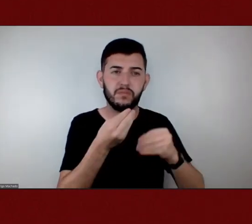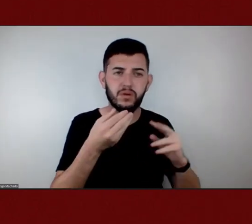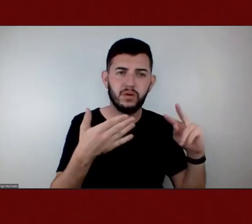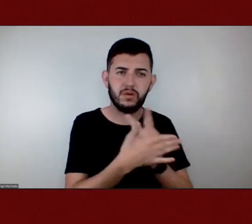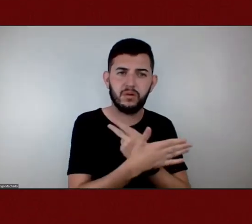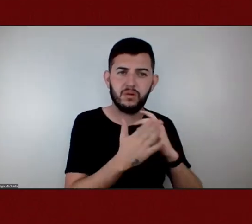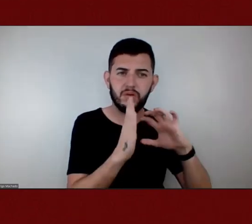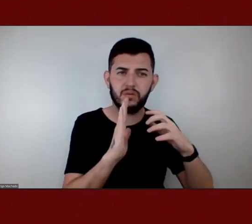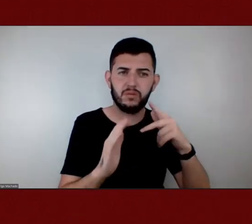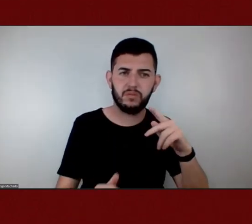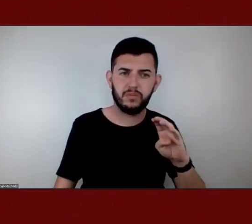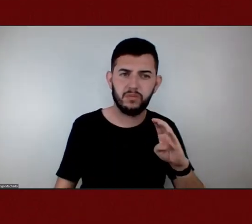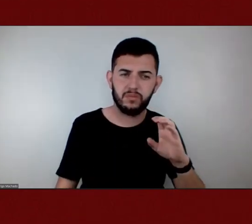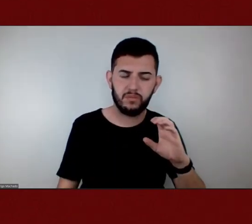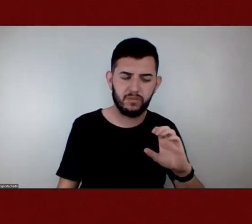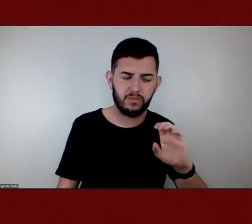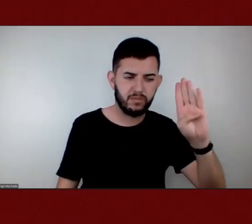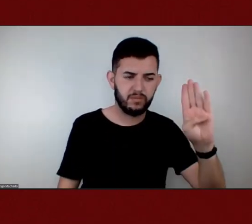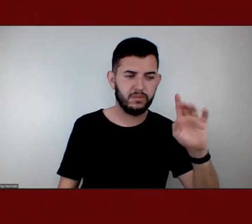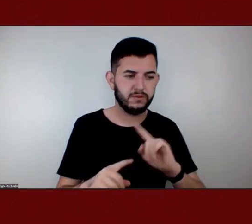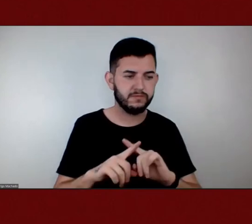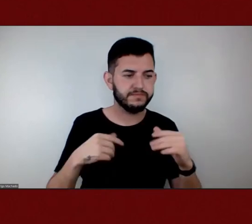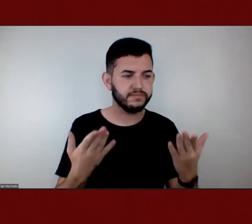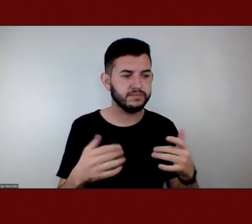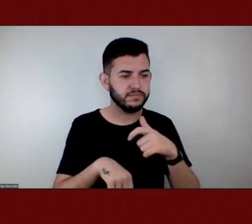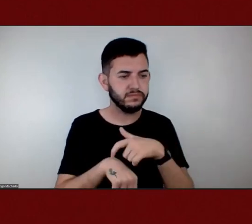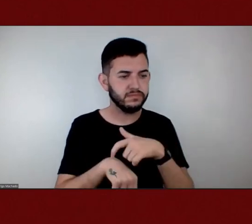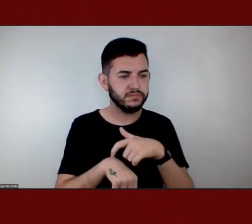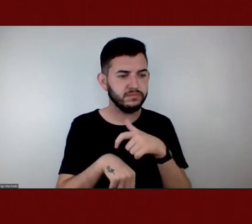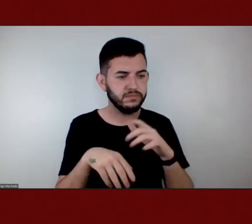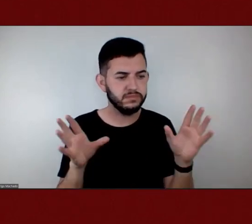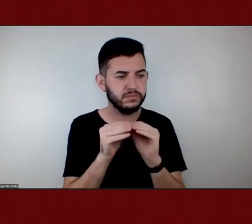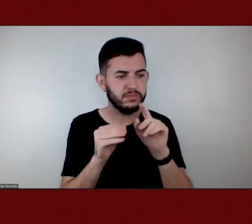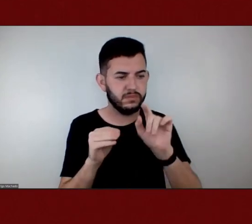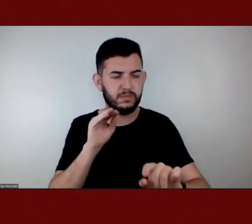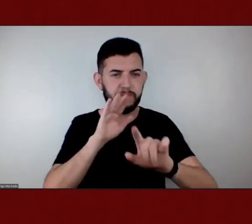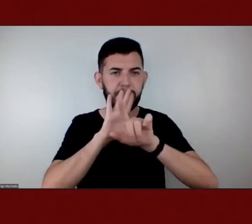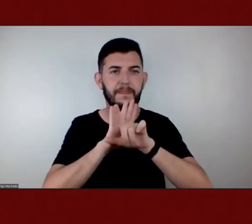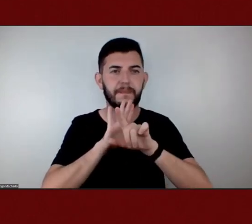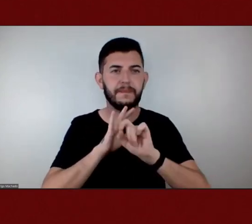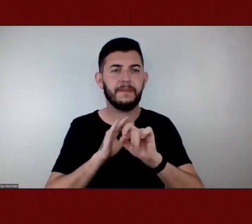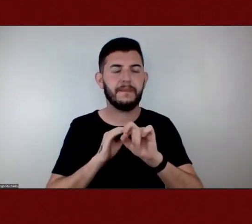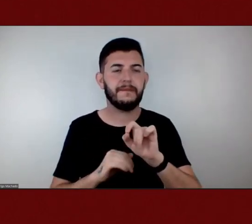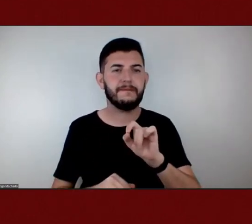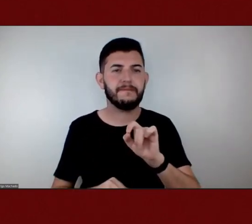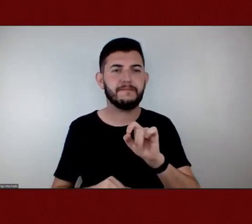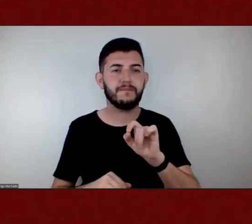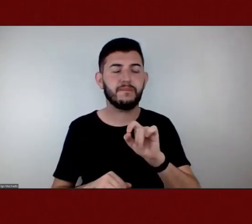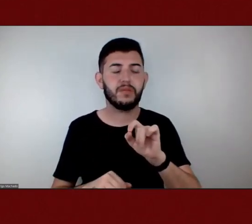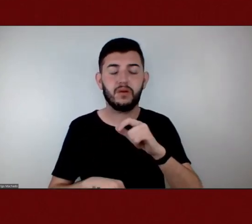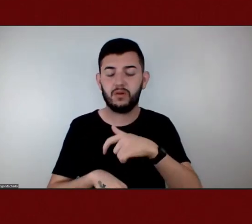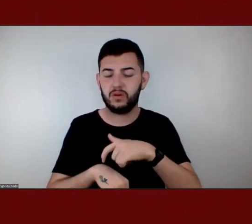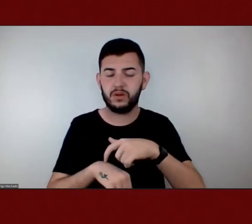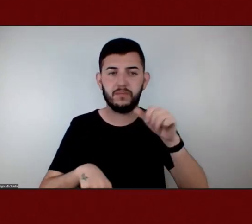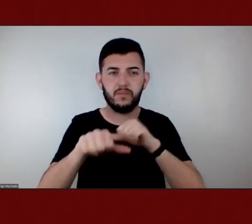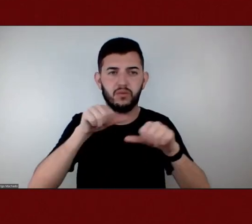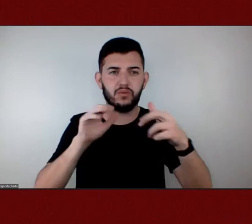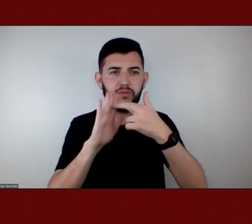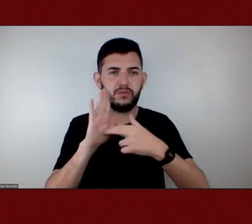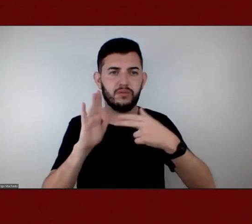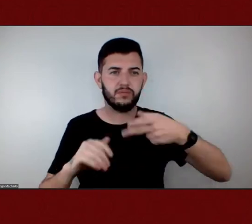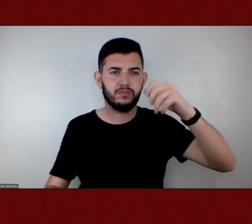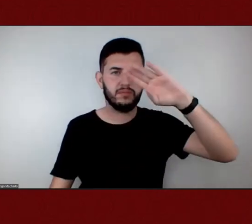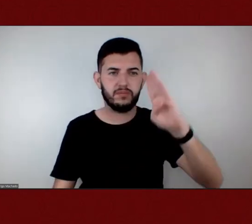curto período de legalidade após a queda da ditadura do Estado Novo é também um período de